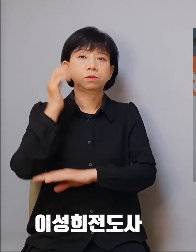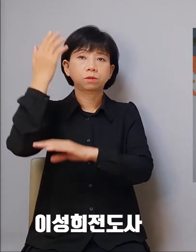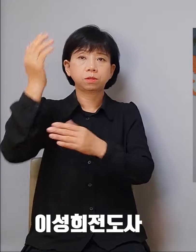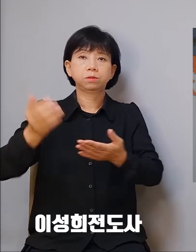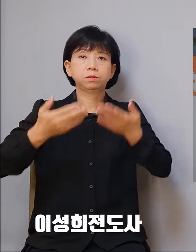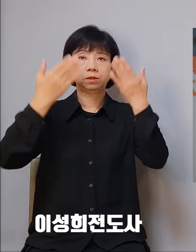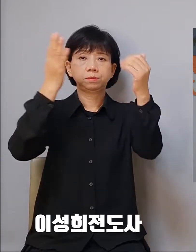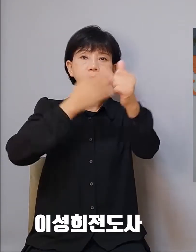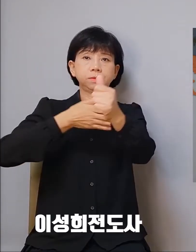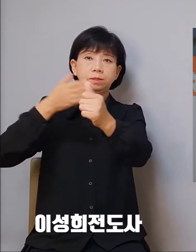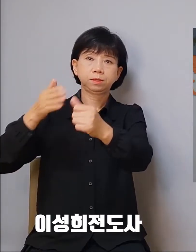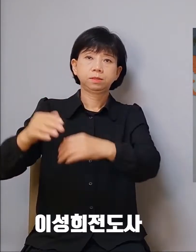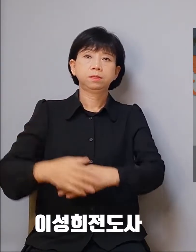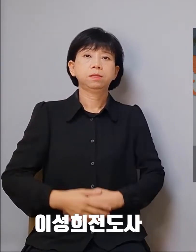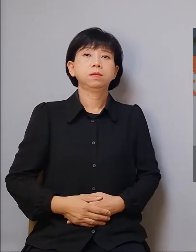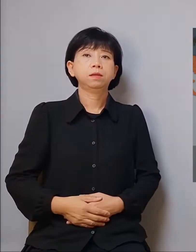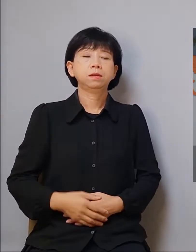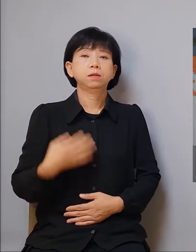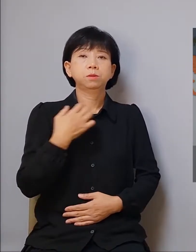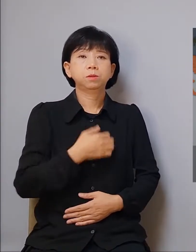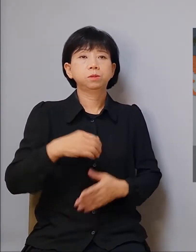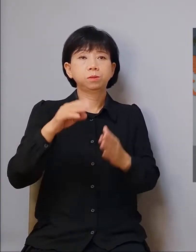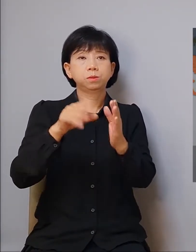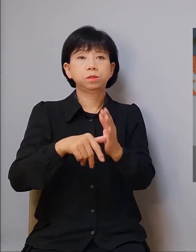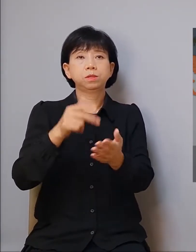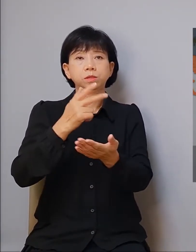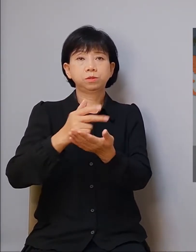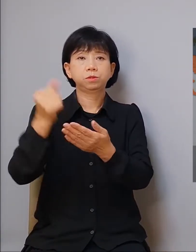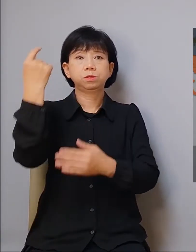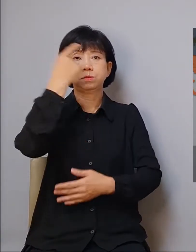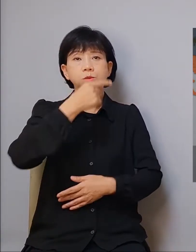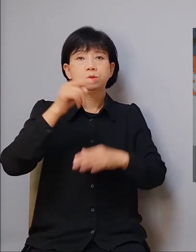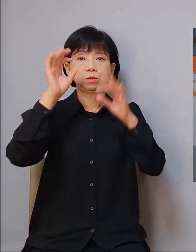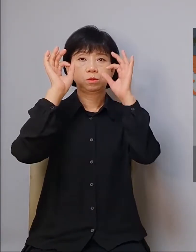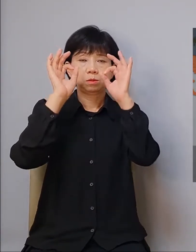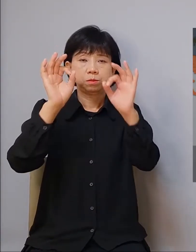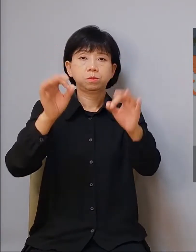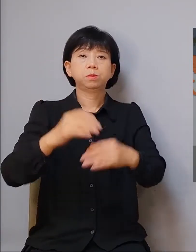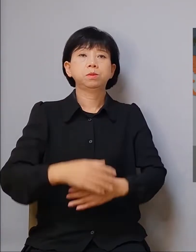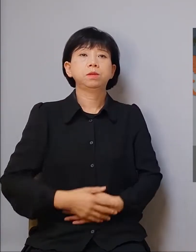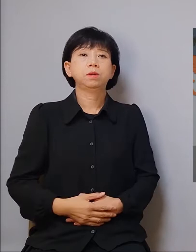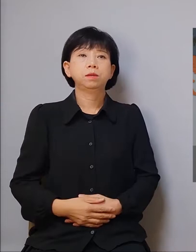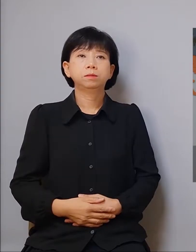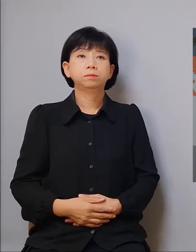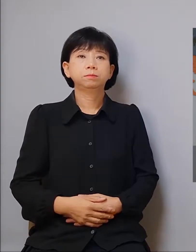괴로울 때 주님의 얼굴 보라. 평화의 주님 바라보아라.